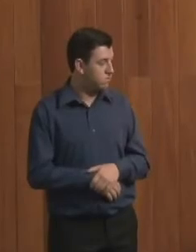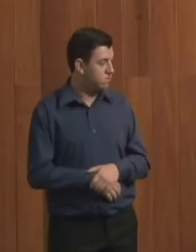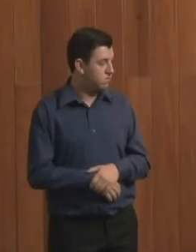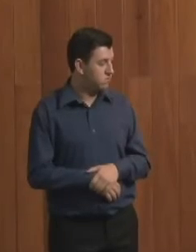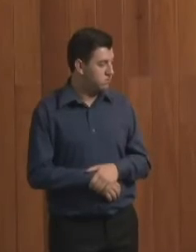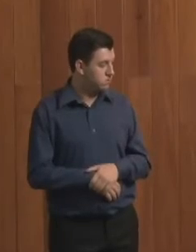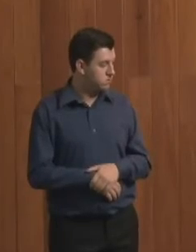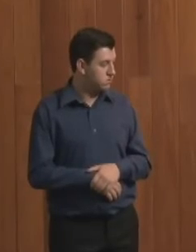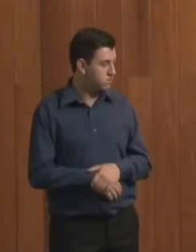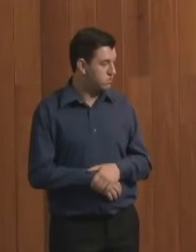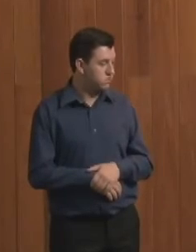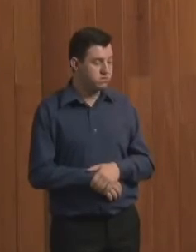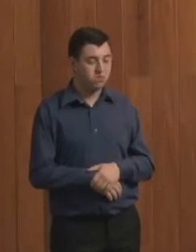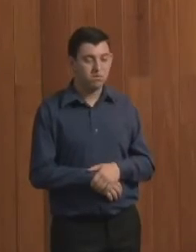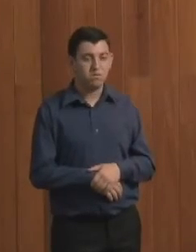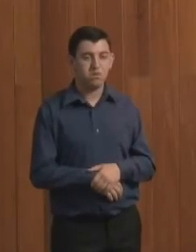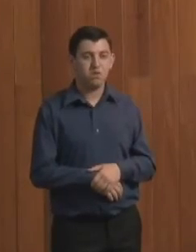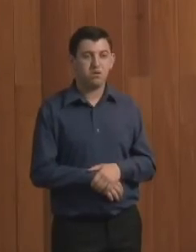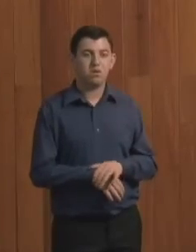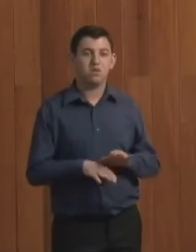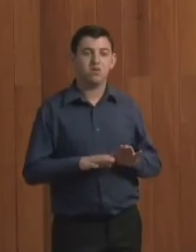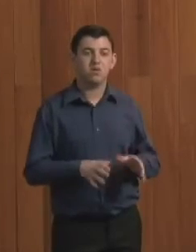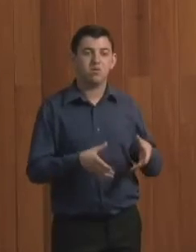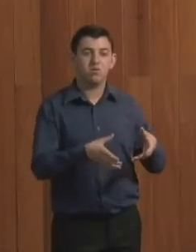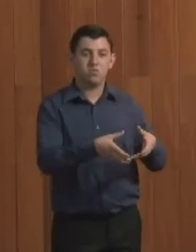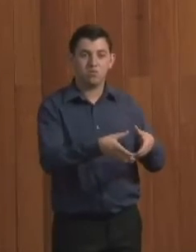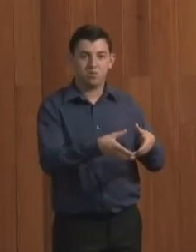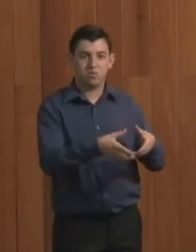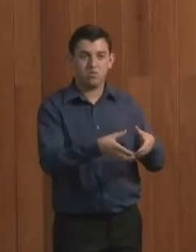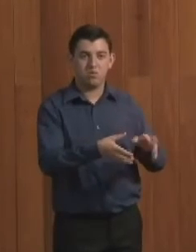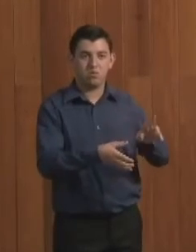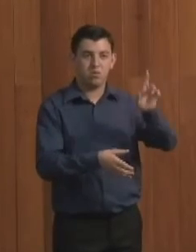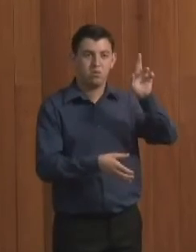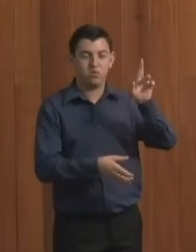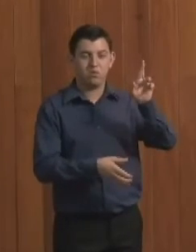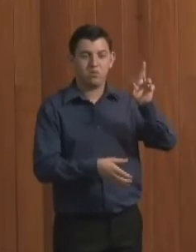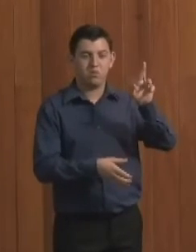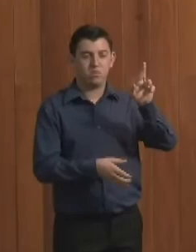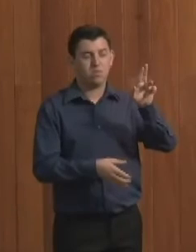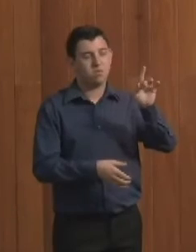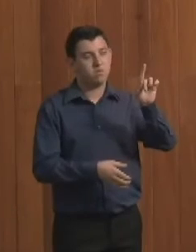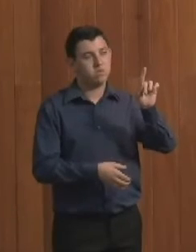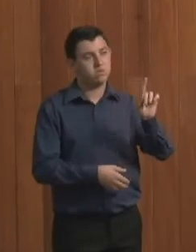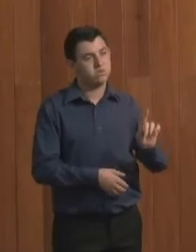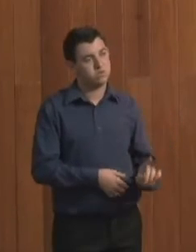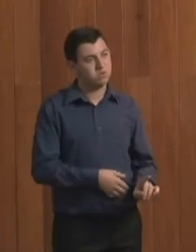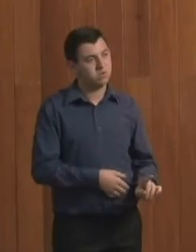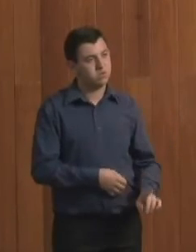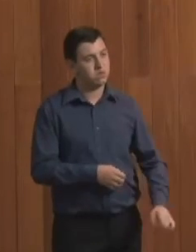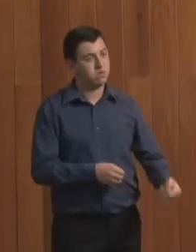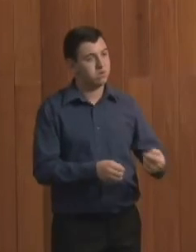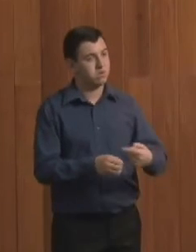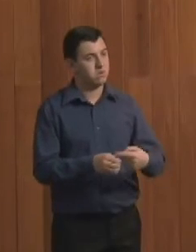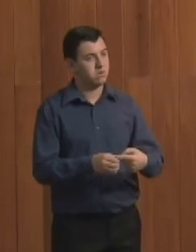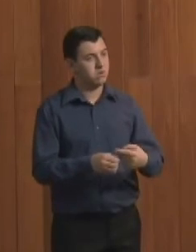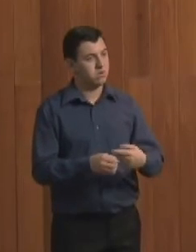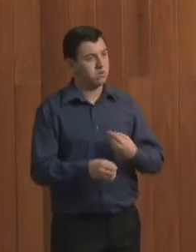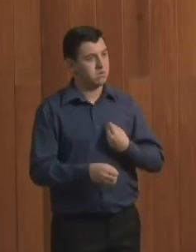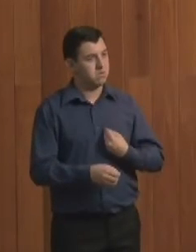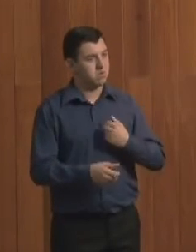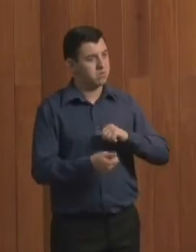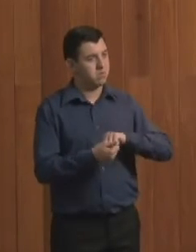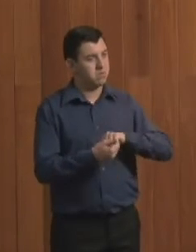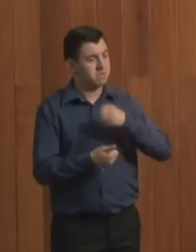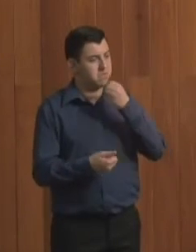A moção. O grupo representando o direito à cidade, bem viver, direitos da